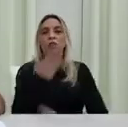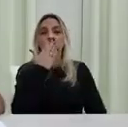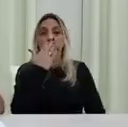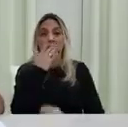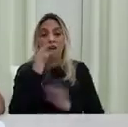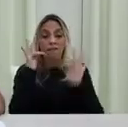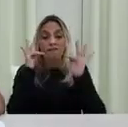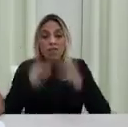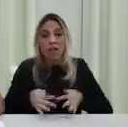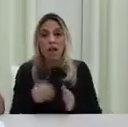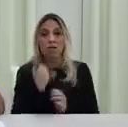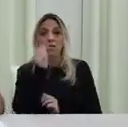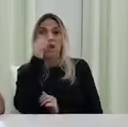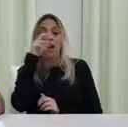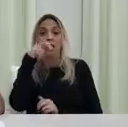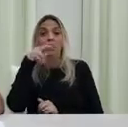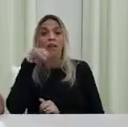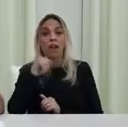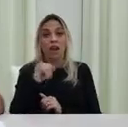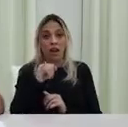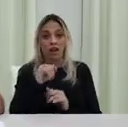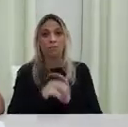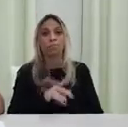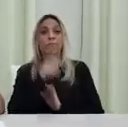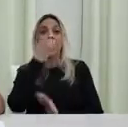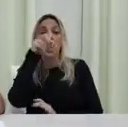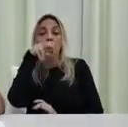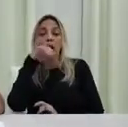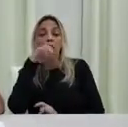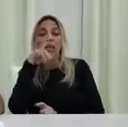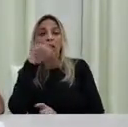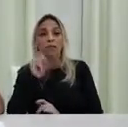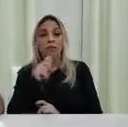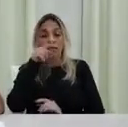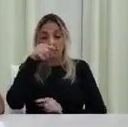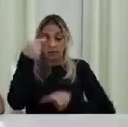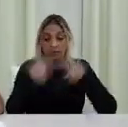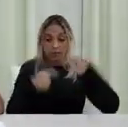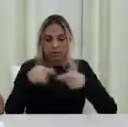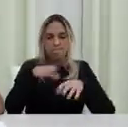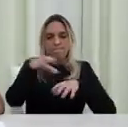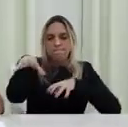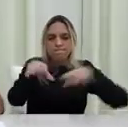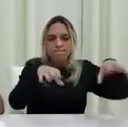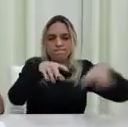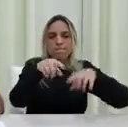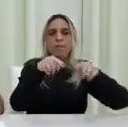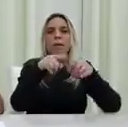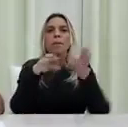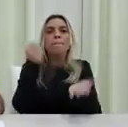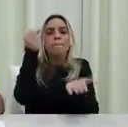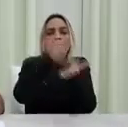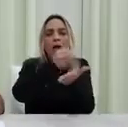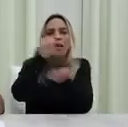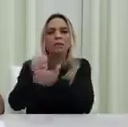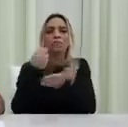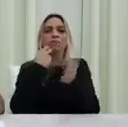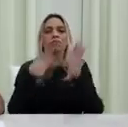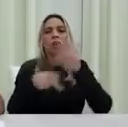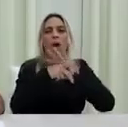governo Sarney, o ministro do Exército era o senhor Leônidas Pires Gonçalves, e a política de demarcação de terras indígenas em vigor naquela época era por